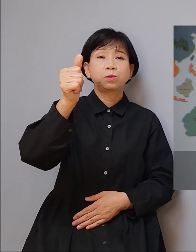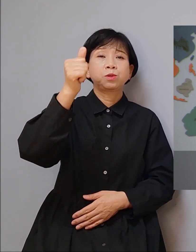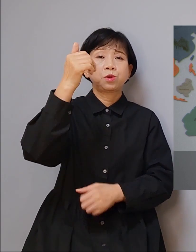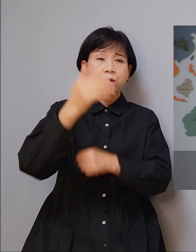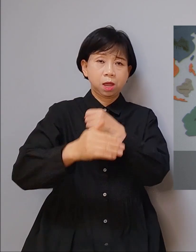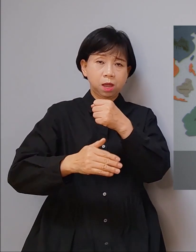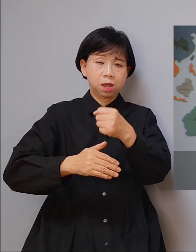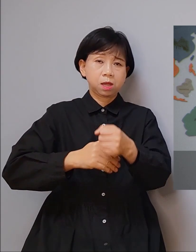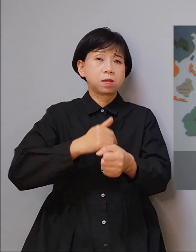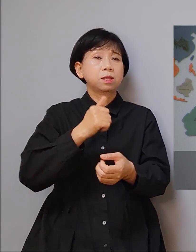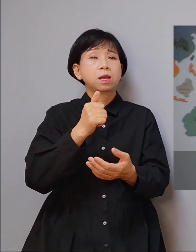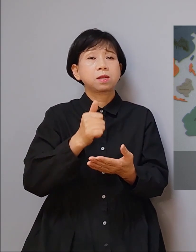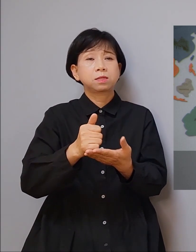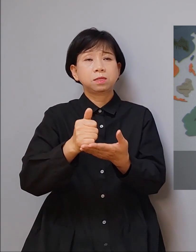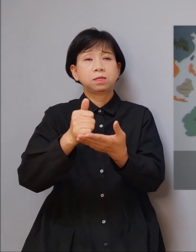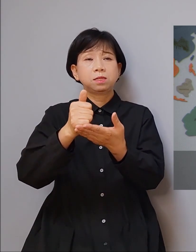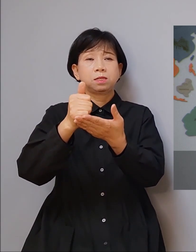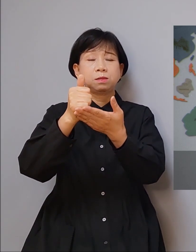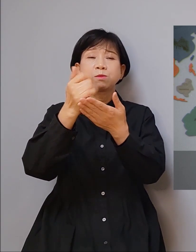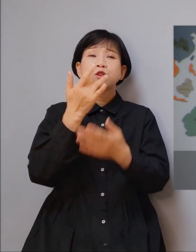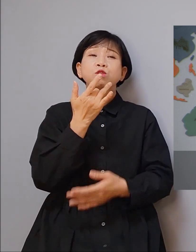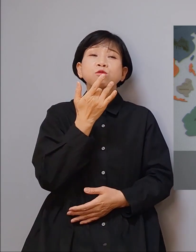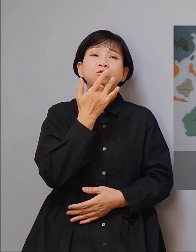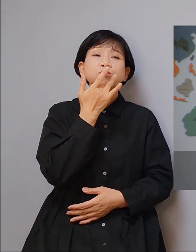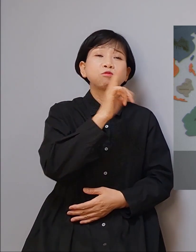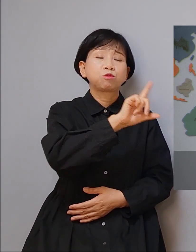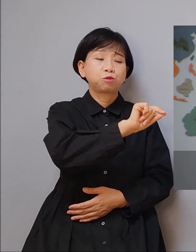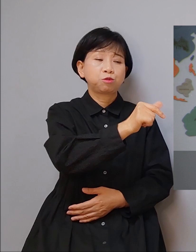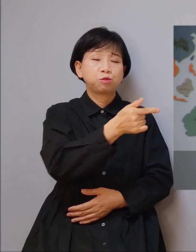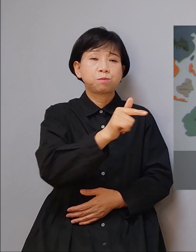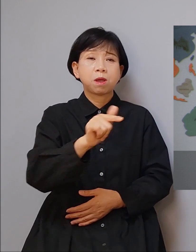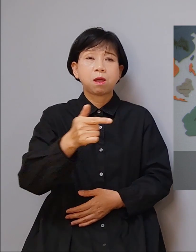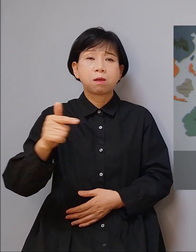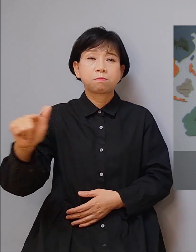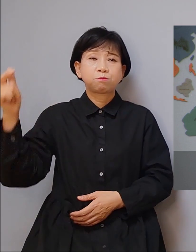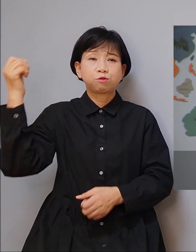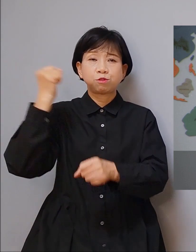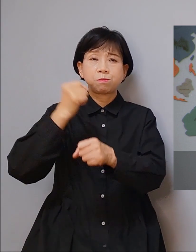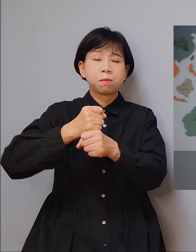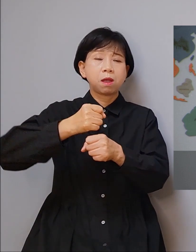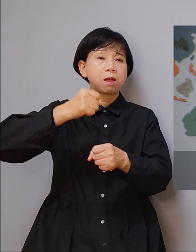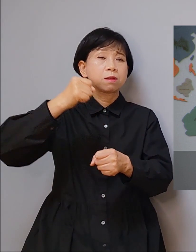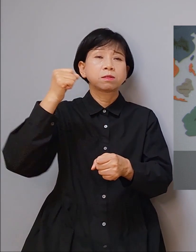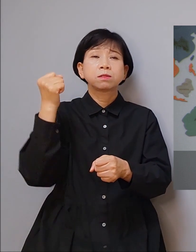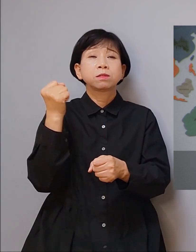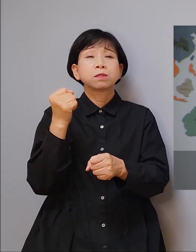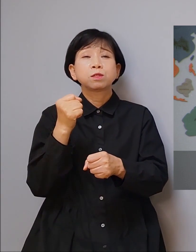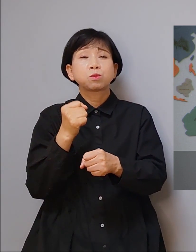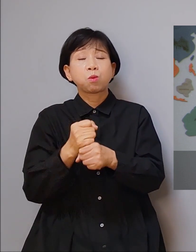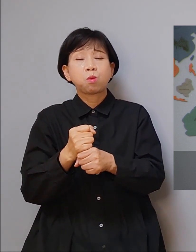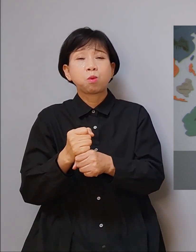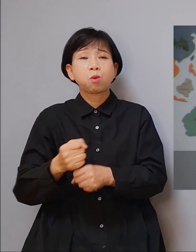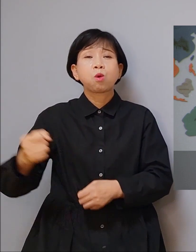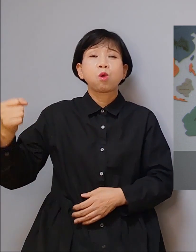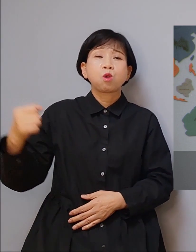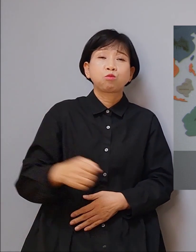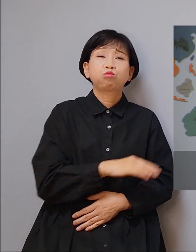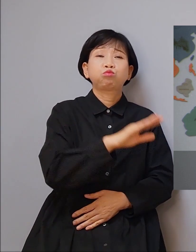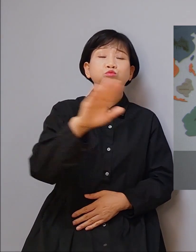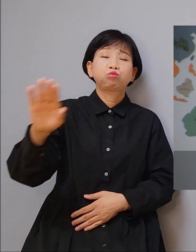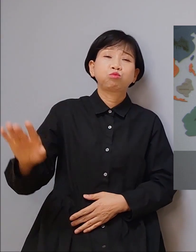우리 주 하나님, 우주 만물